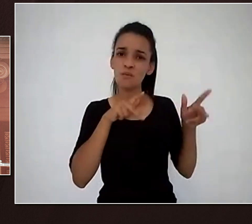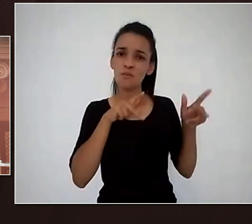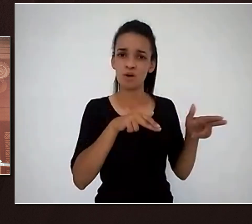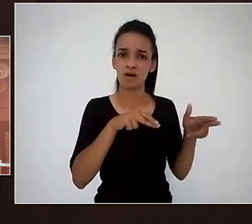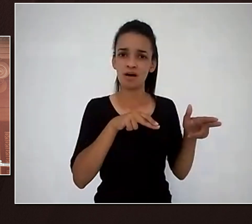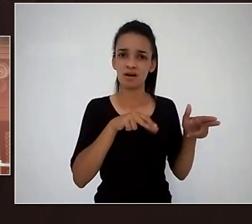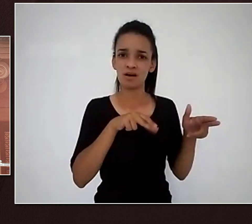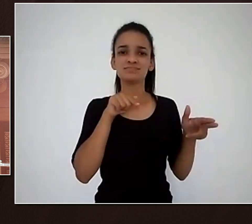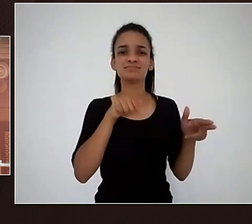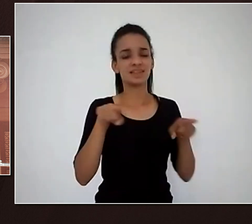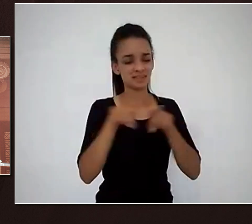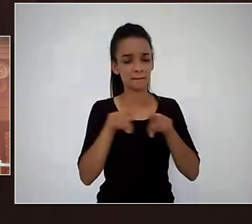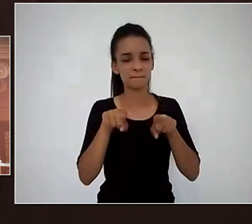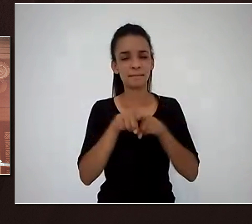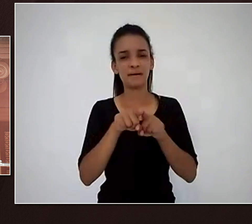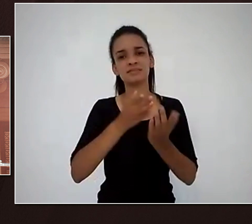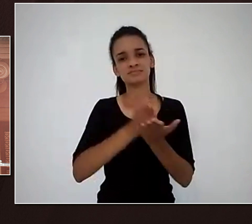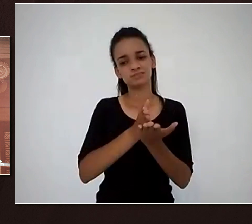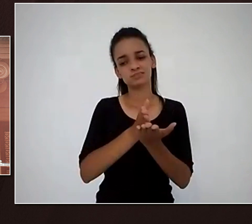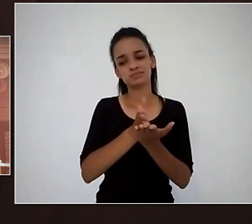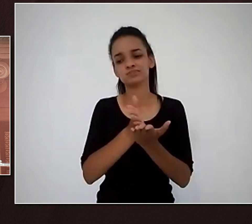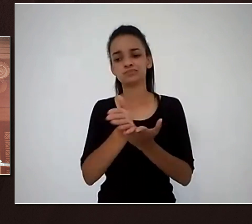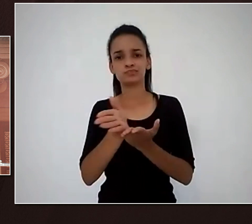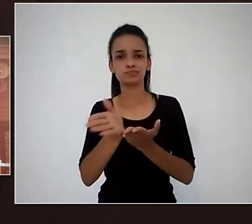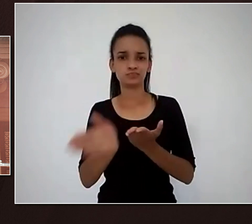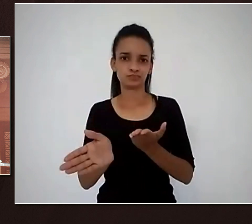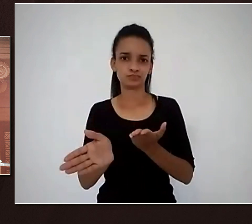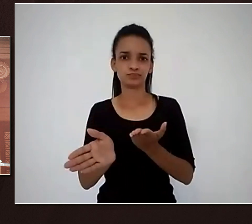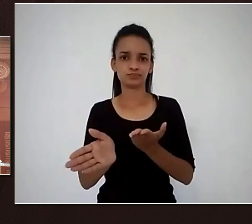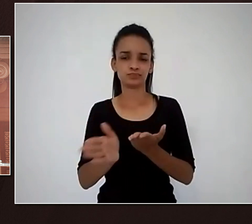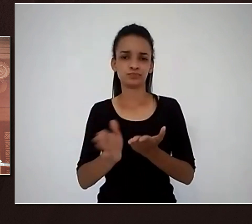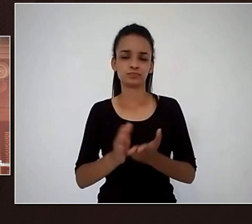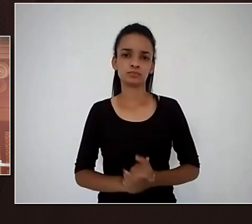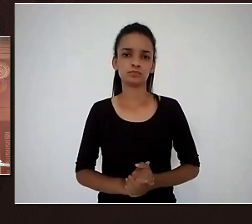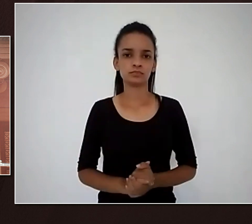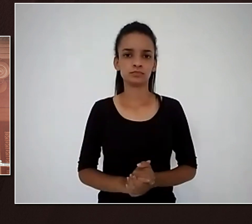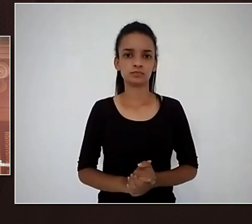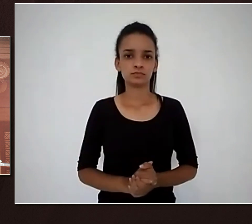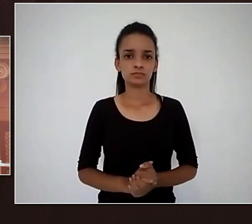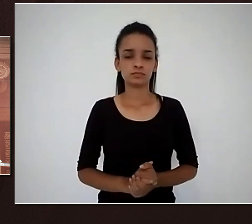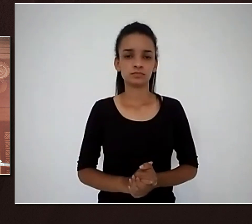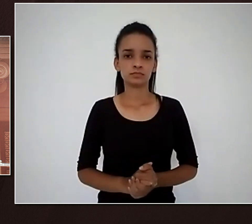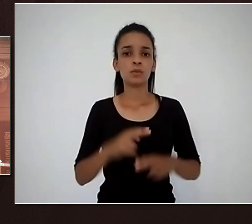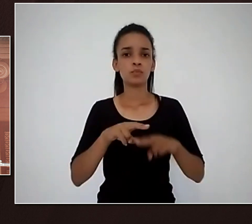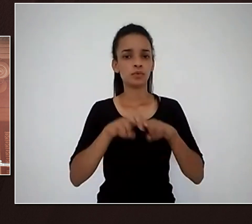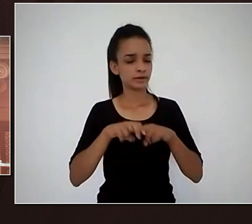contra o que o Senhor, de uma maneira viva, está levando à igreja. Portanto, irmãos, é uma advertência.